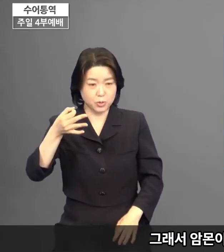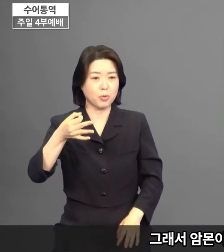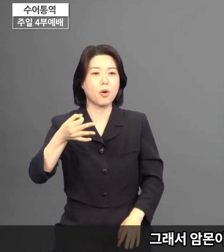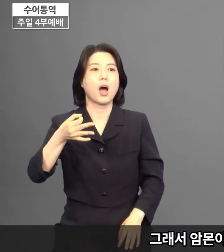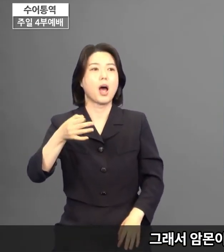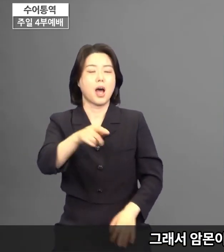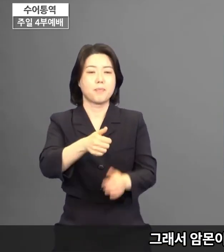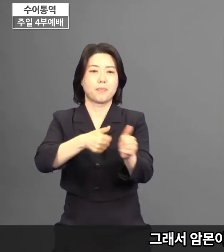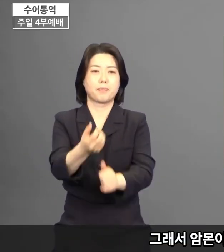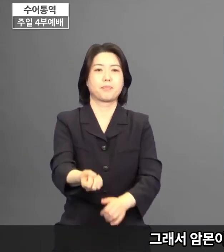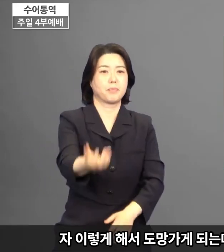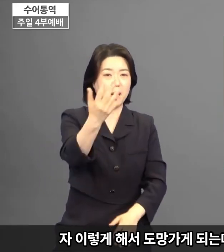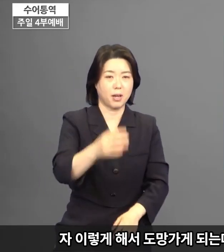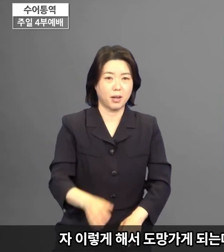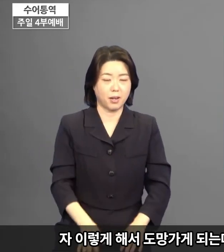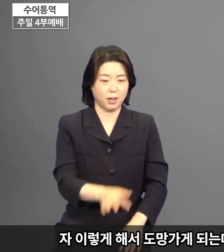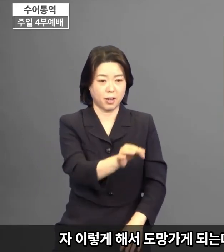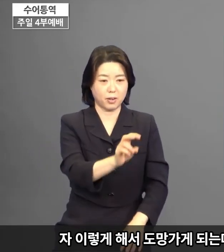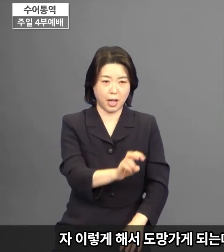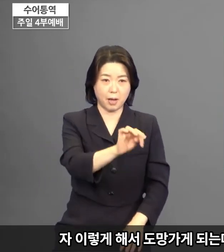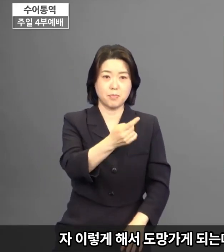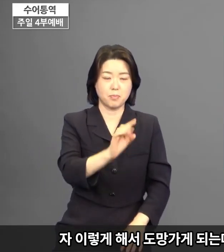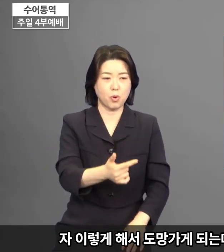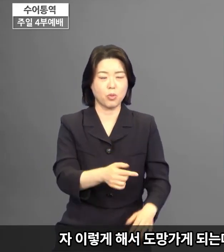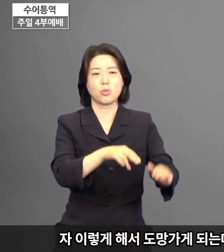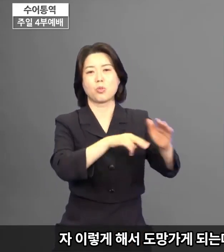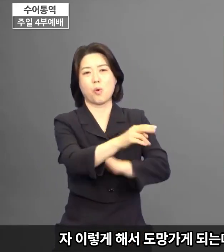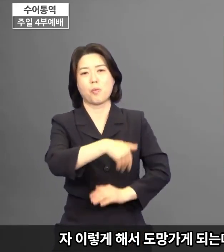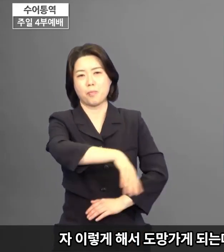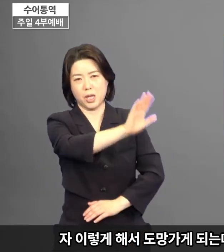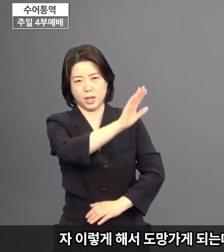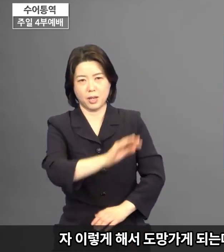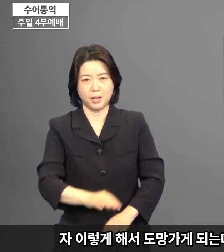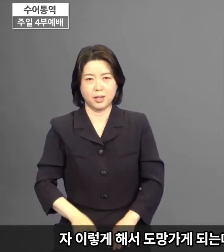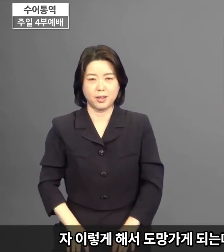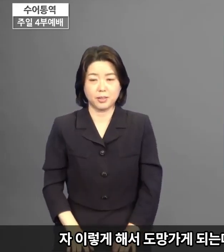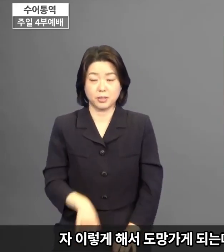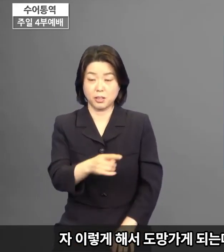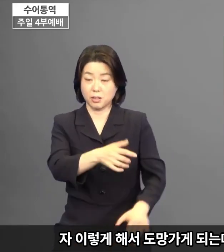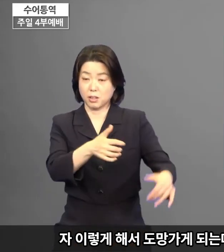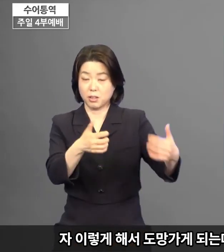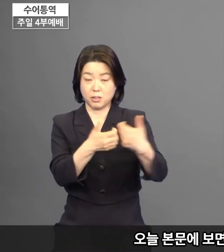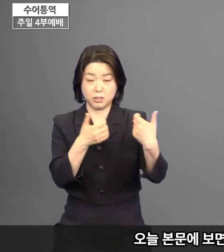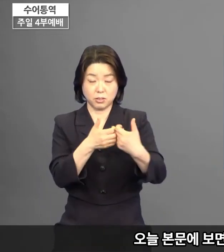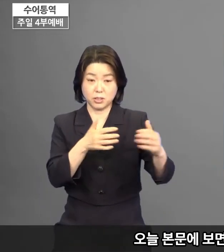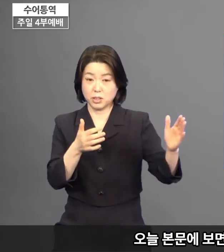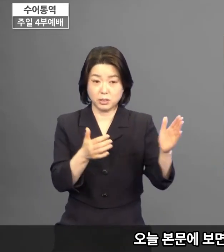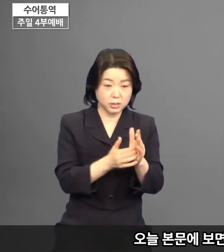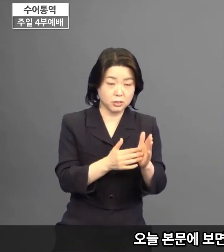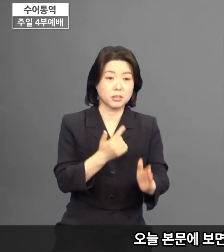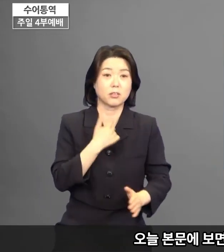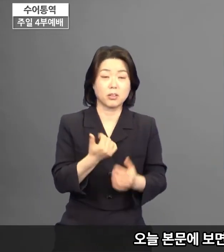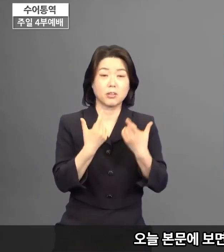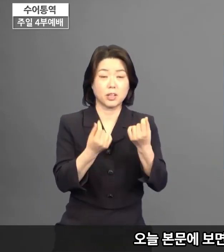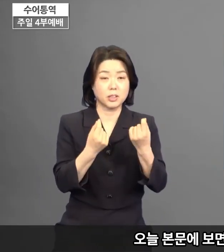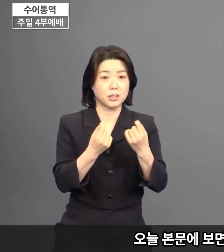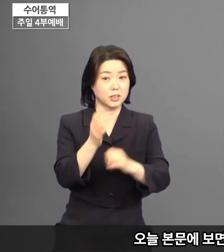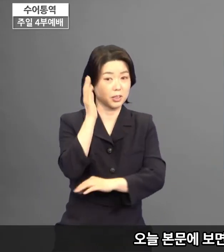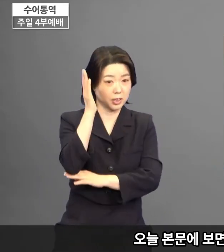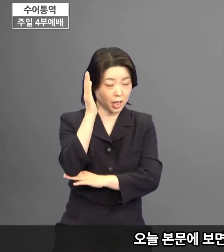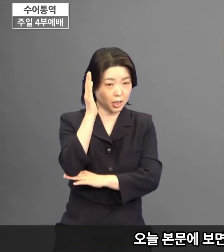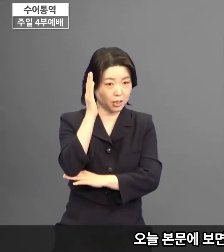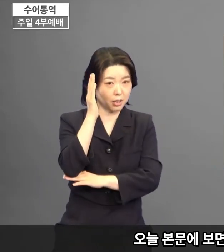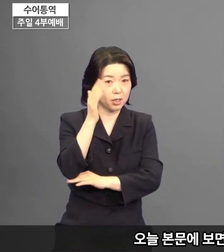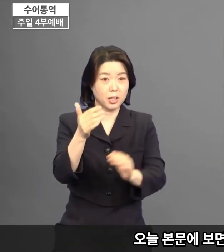암몬이 물러가게 돼요. 자, 이렇게 해서 도망가게 되는데 이렇게 끝날 것 같은 이야기가 오늘 본문에 보면